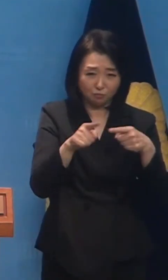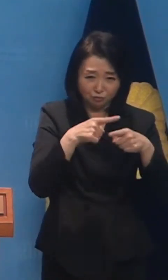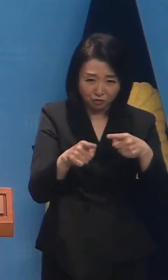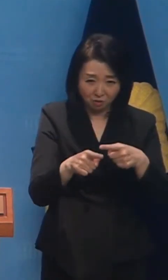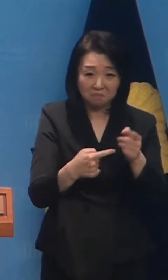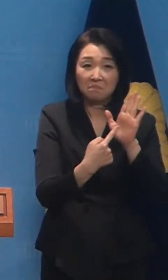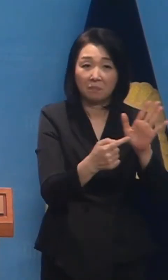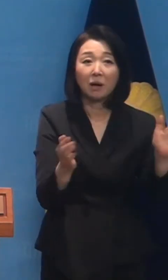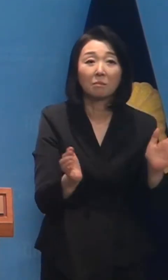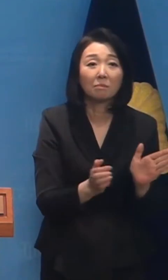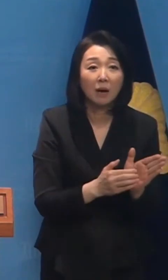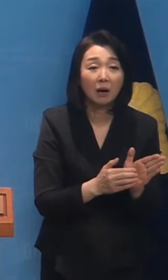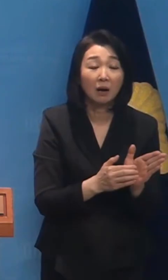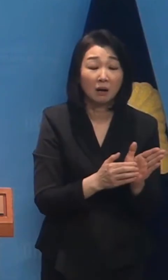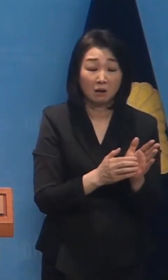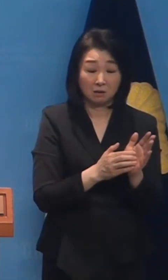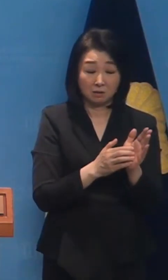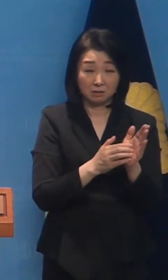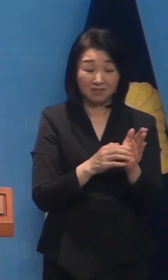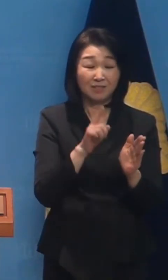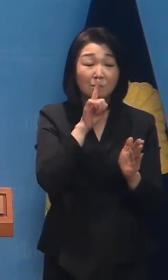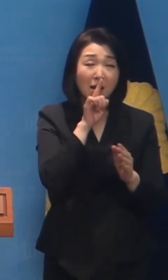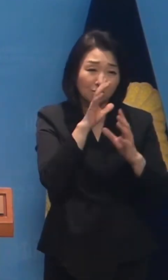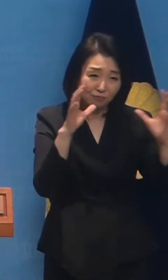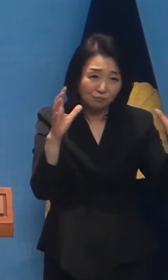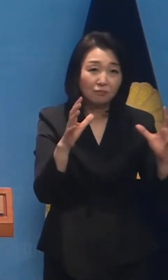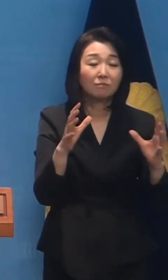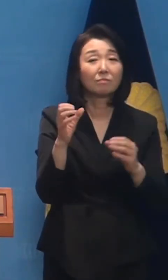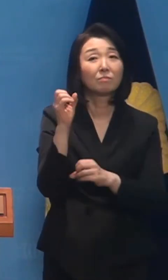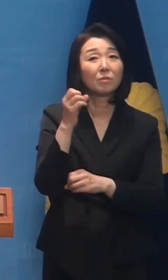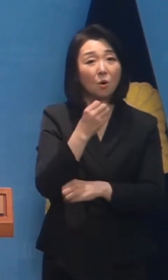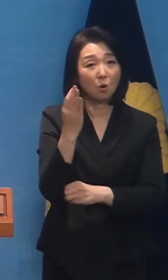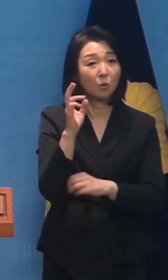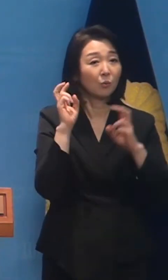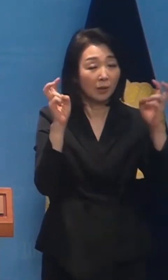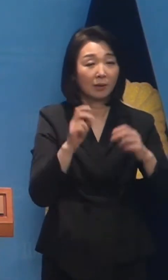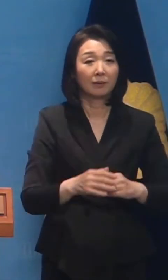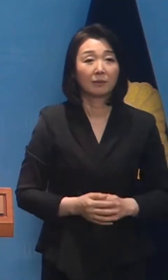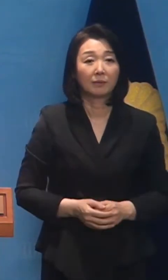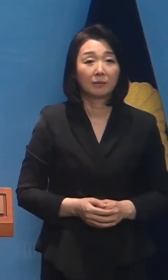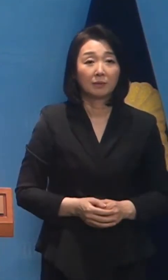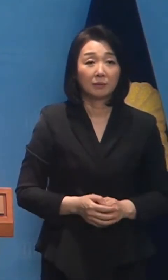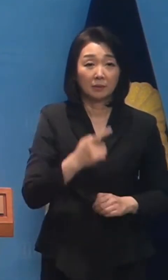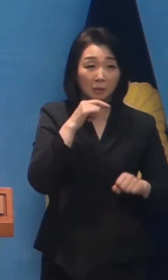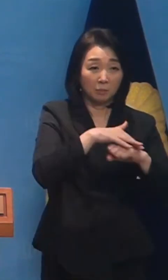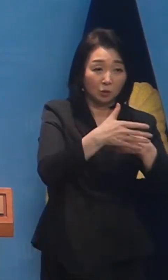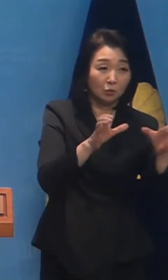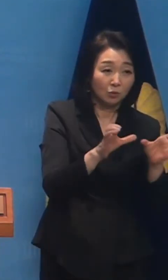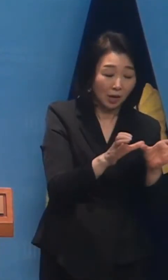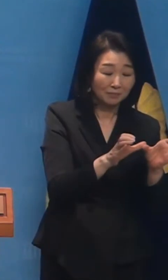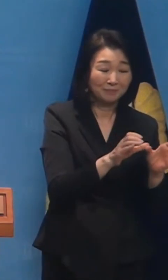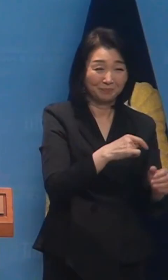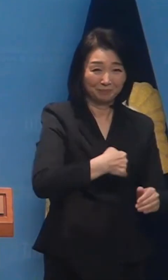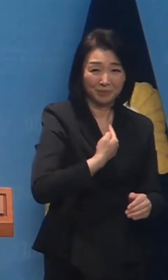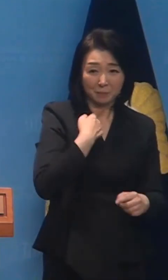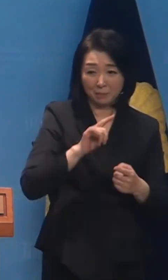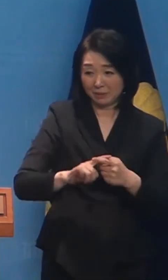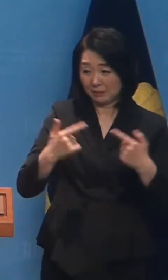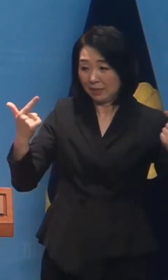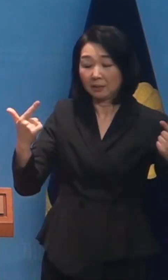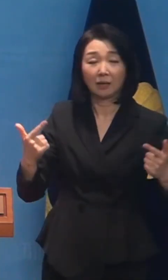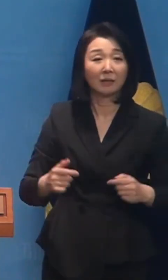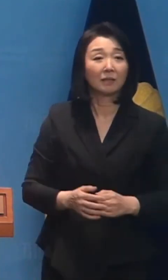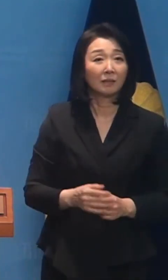분석을 내놓으며 반향을 일으키고 있는 언론사입니다. 그런데 민주당은 오직 자신들의 마음에 들지